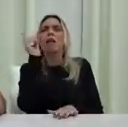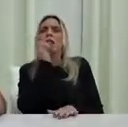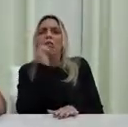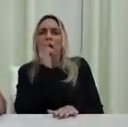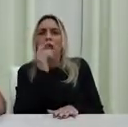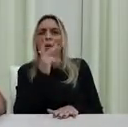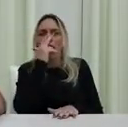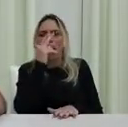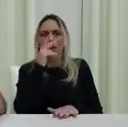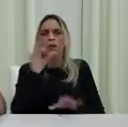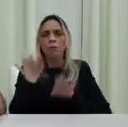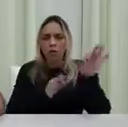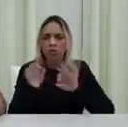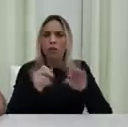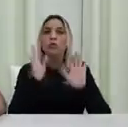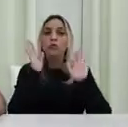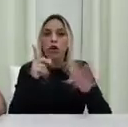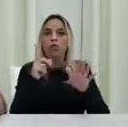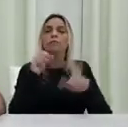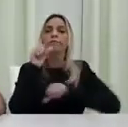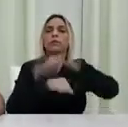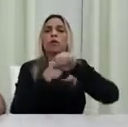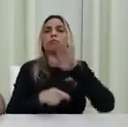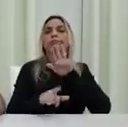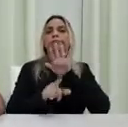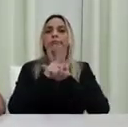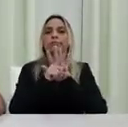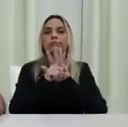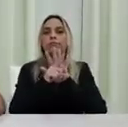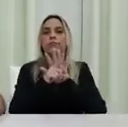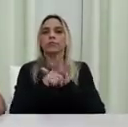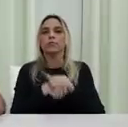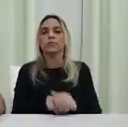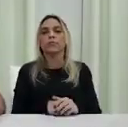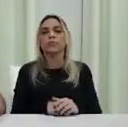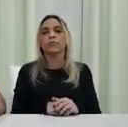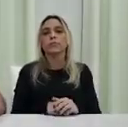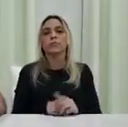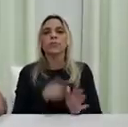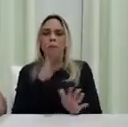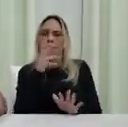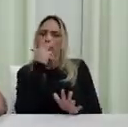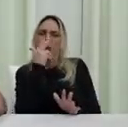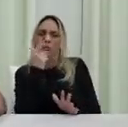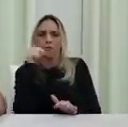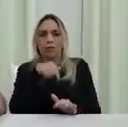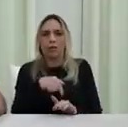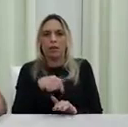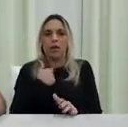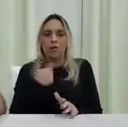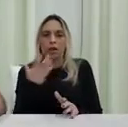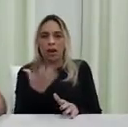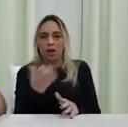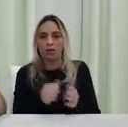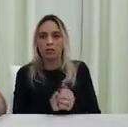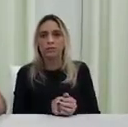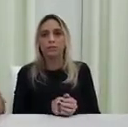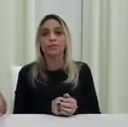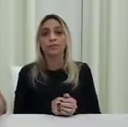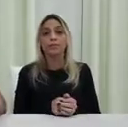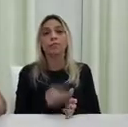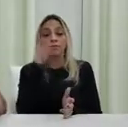Itália um projeto semelhante, né? Ou melhor, já é lei na Itália, recentemente, é algo nesse sentido. Lá